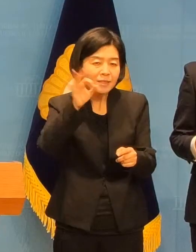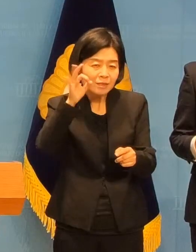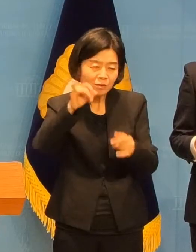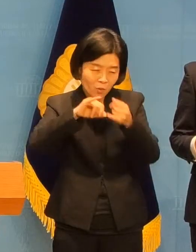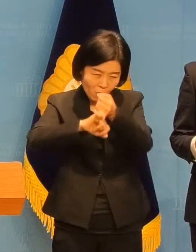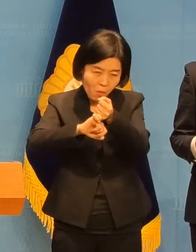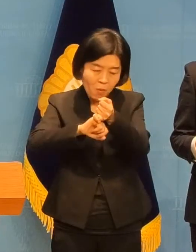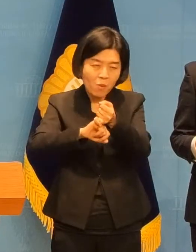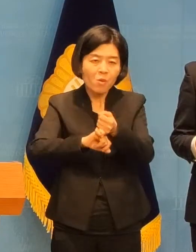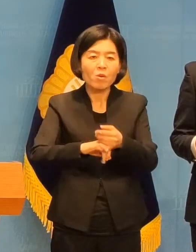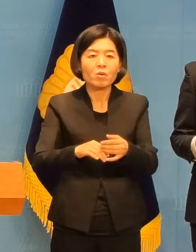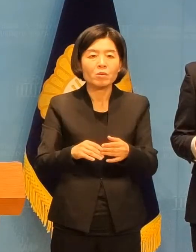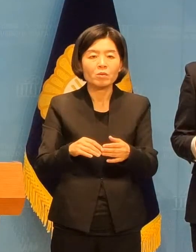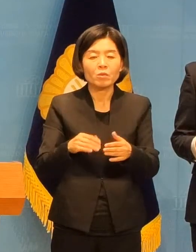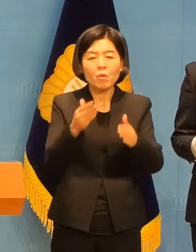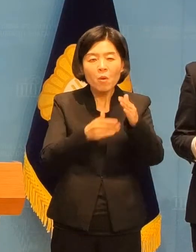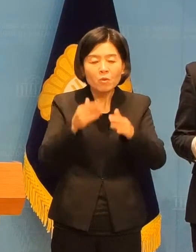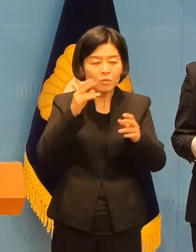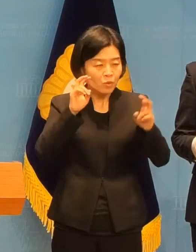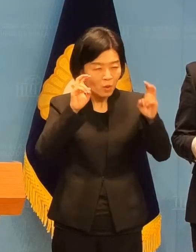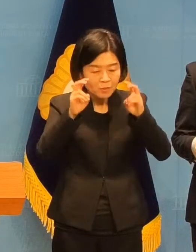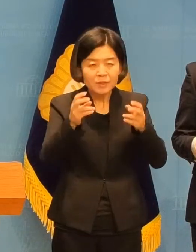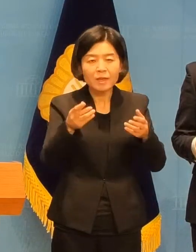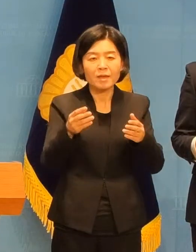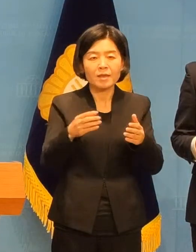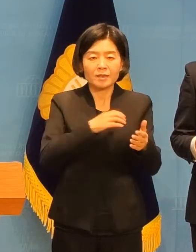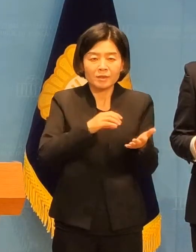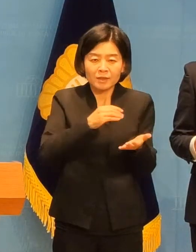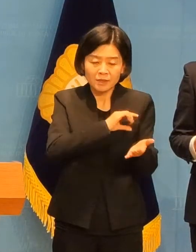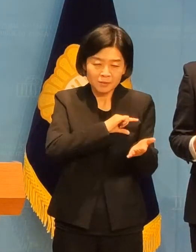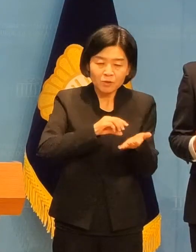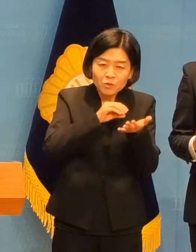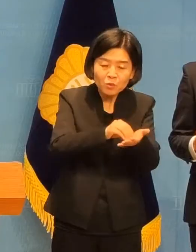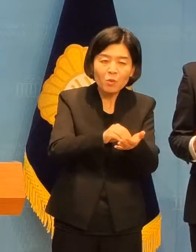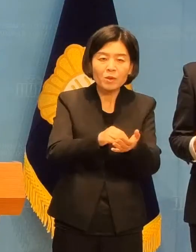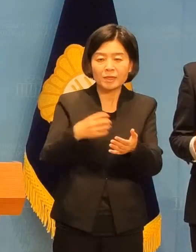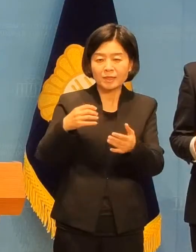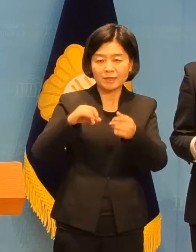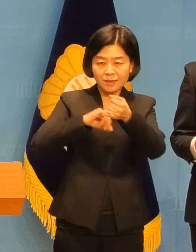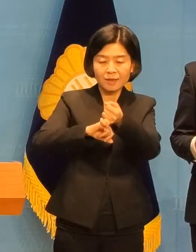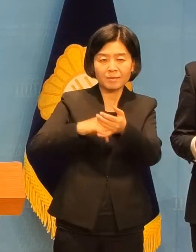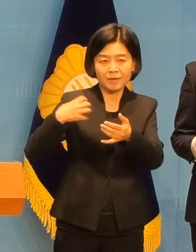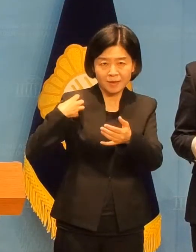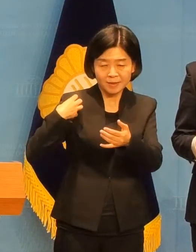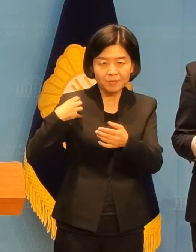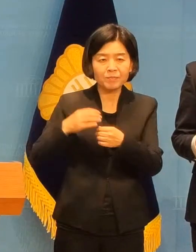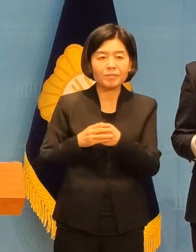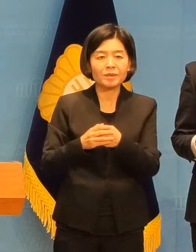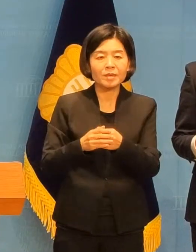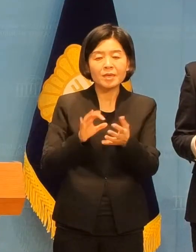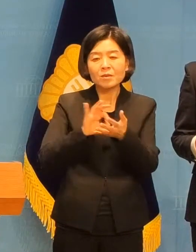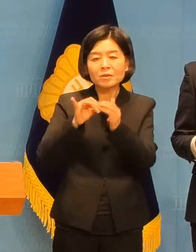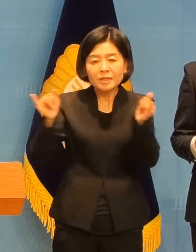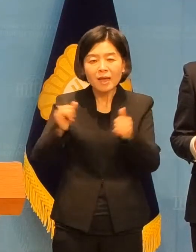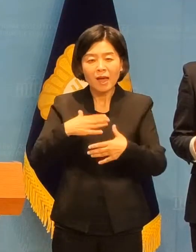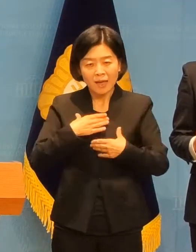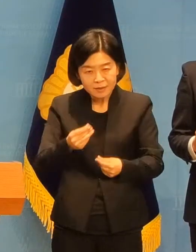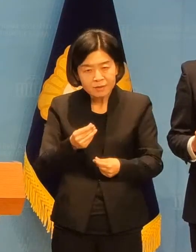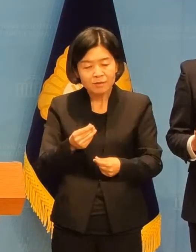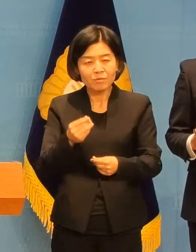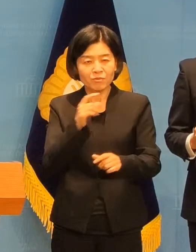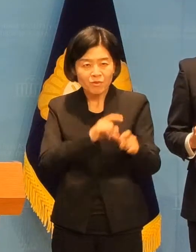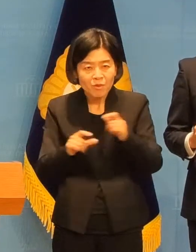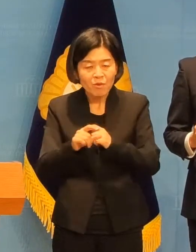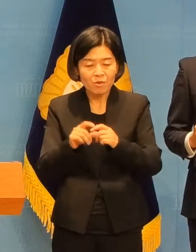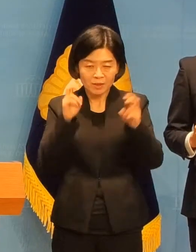공유업체 등록제와 책임보험 가입 의무화, 이용자 안전교육과 사업자 책임을 강화하는 법